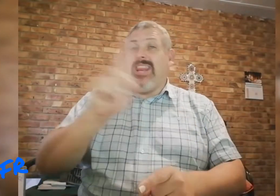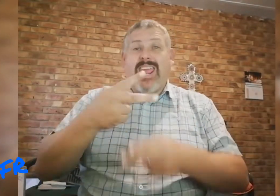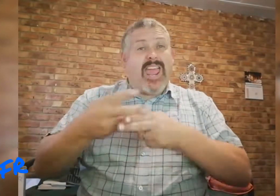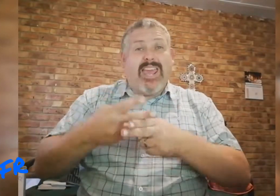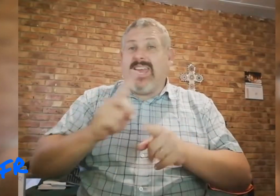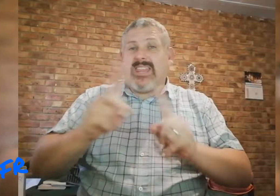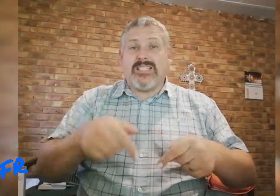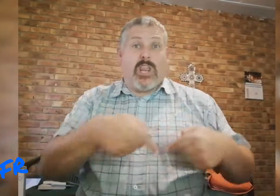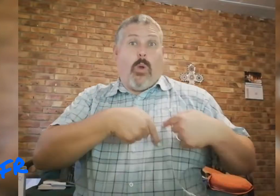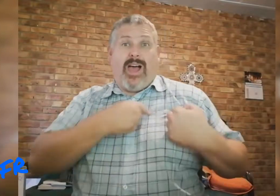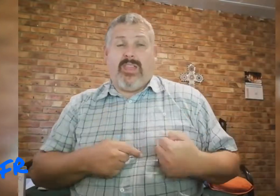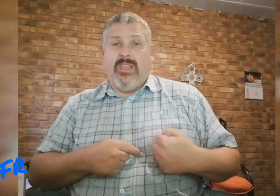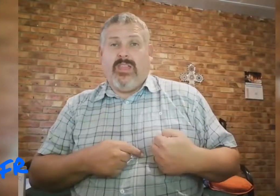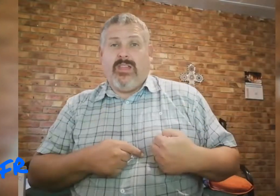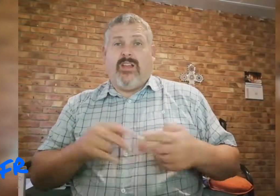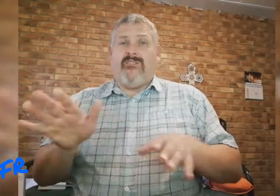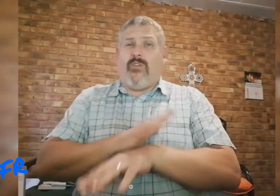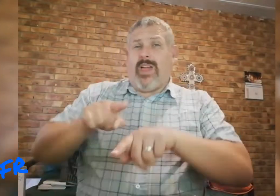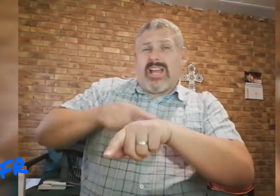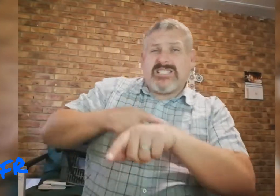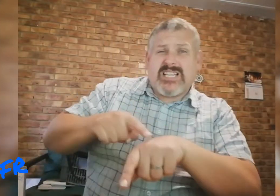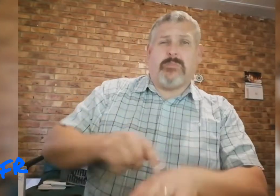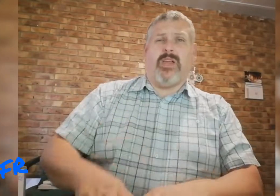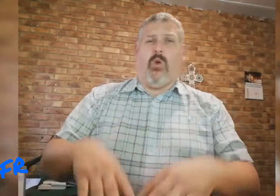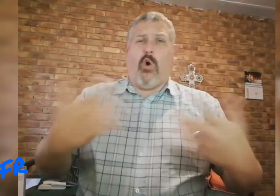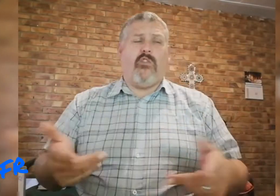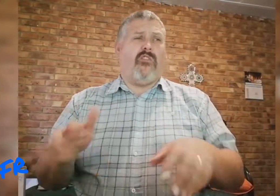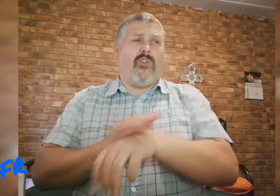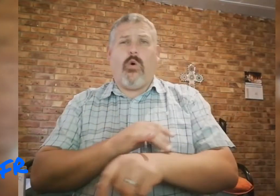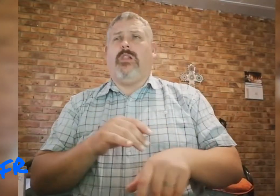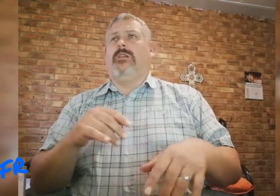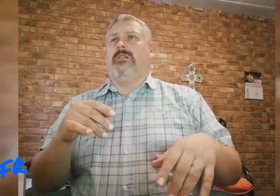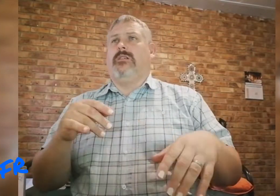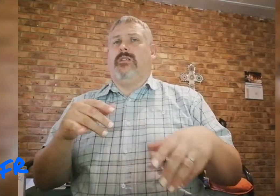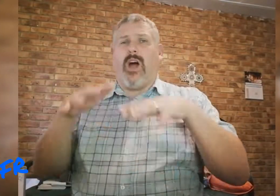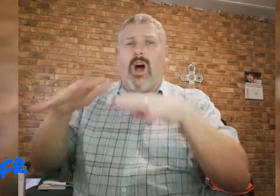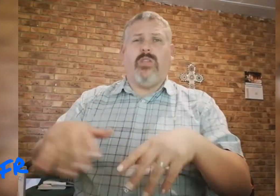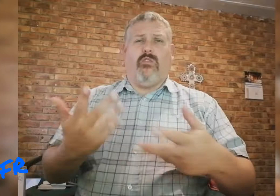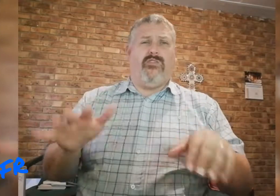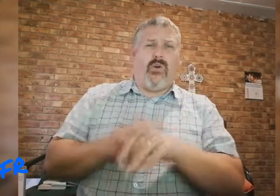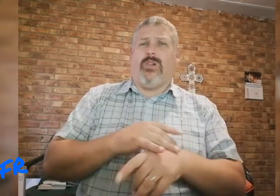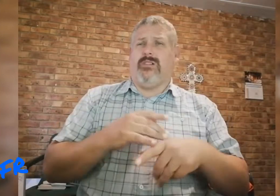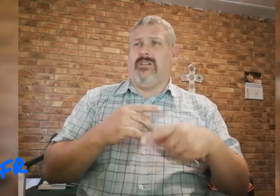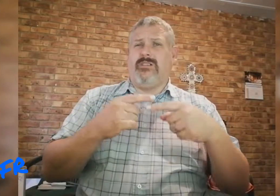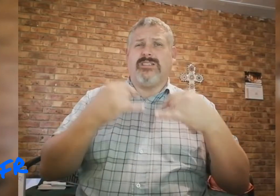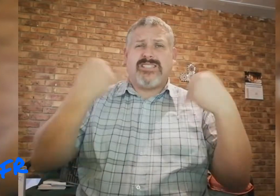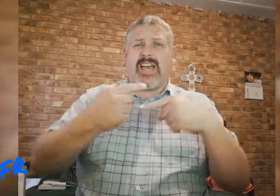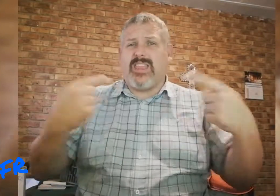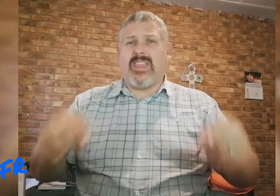nie gereed is, jou hart, vol racisme, of vol haat, of vol slechte